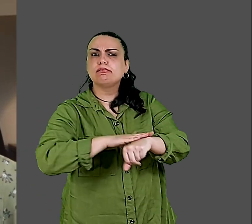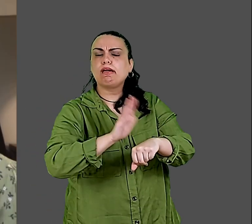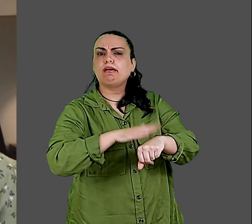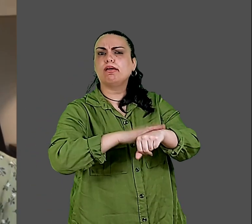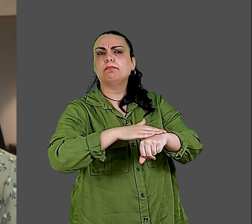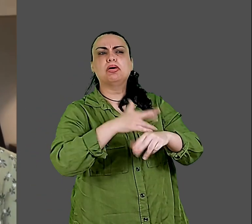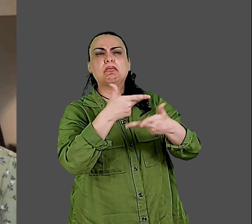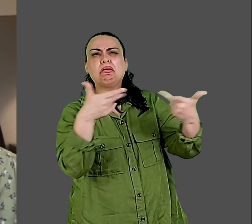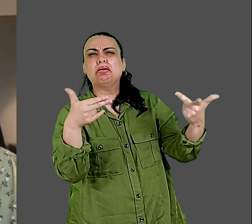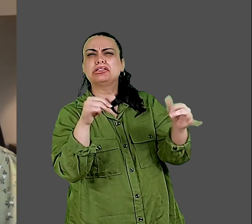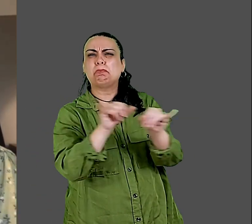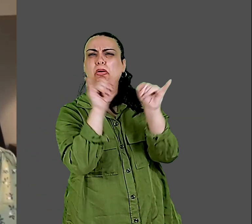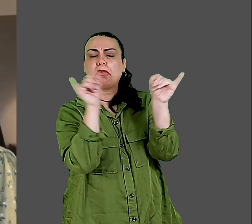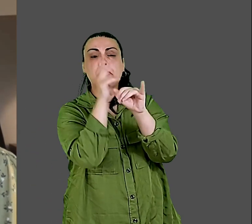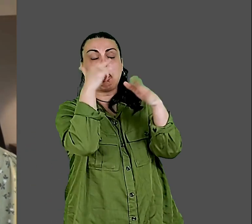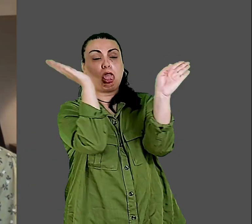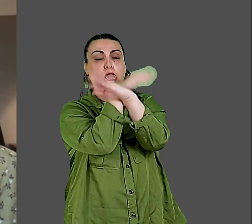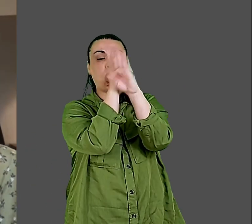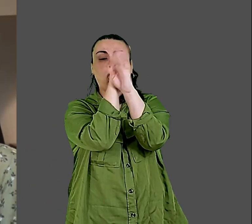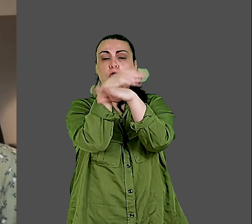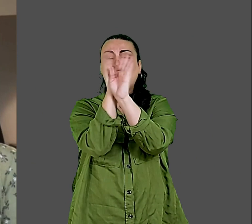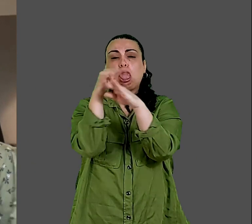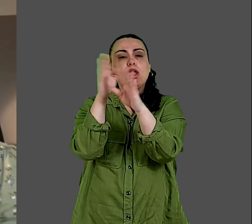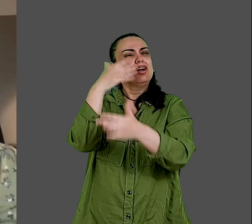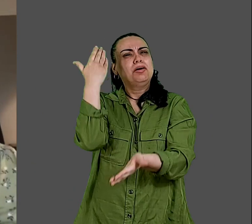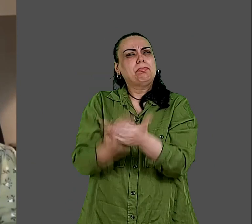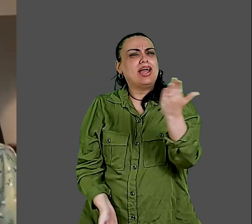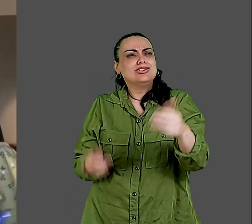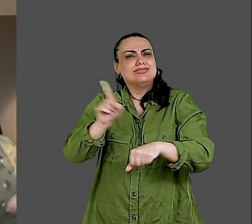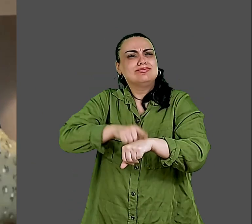é relevante. 3 pontos